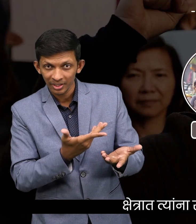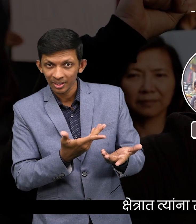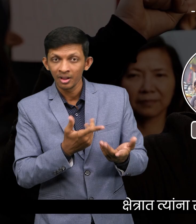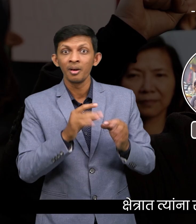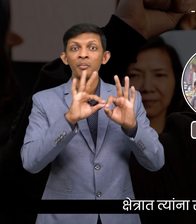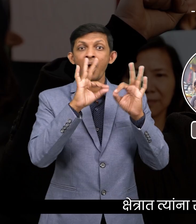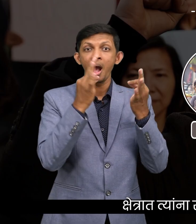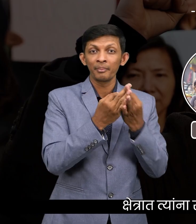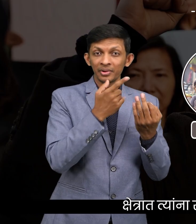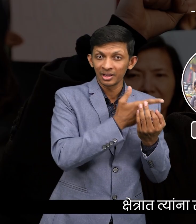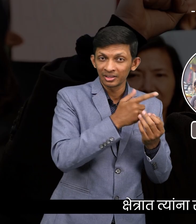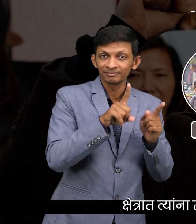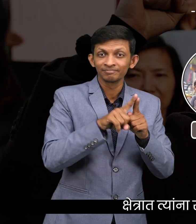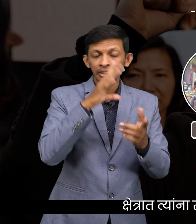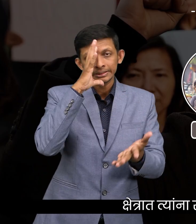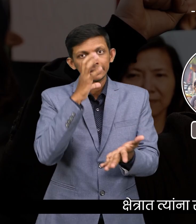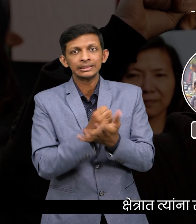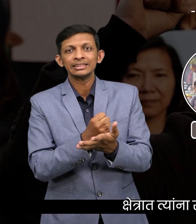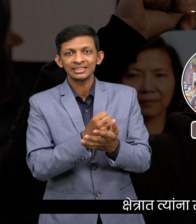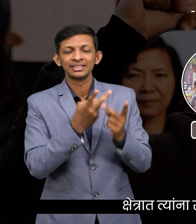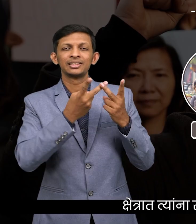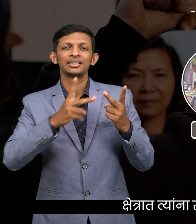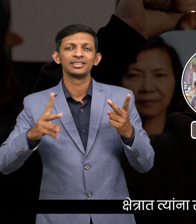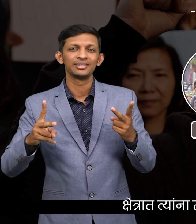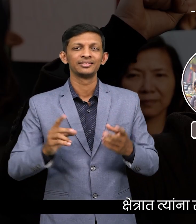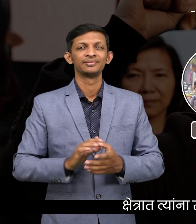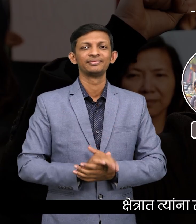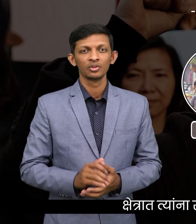क्षेत्रात त्यांना समान संधी दिल्या जात नाहीत.